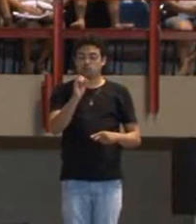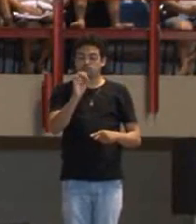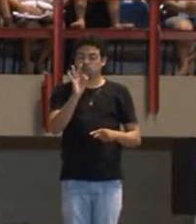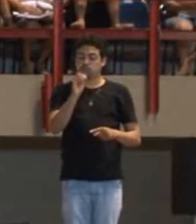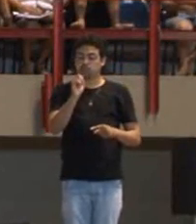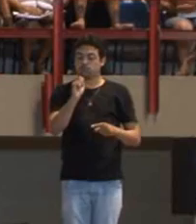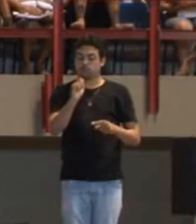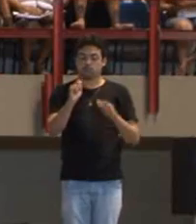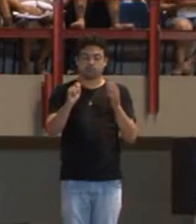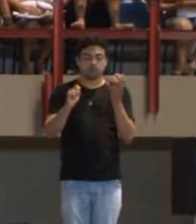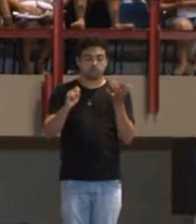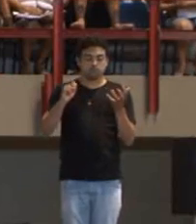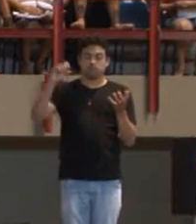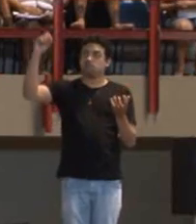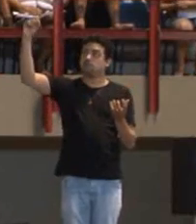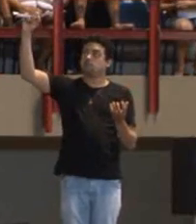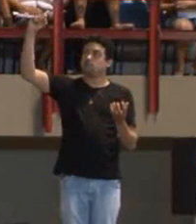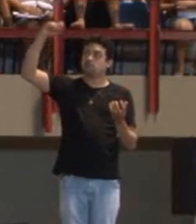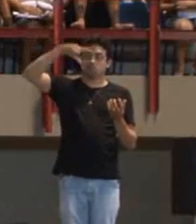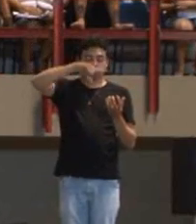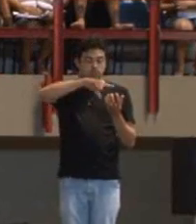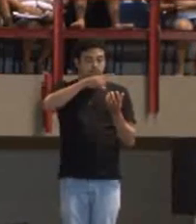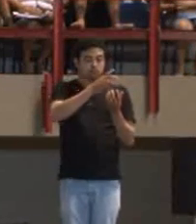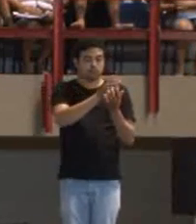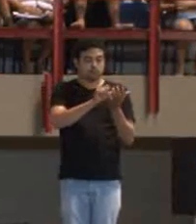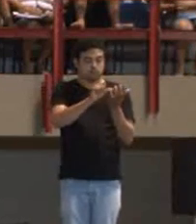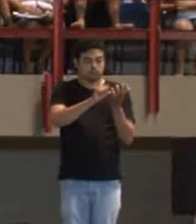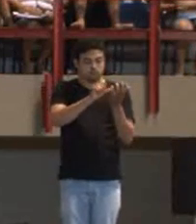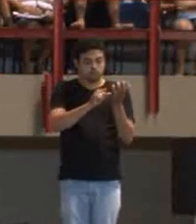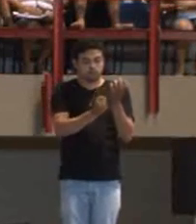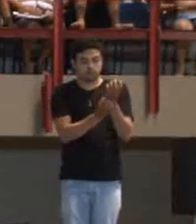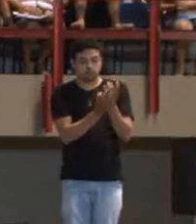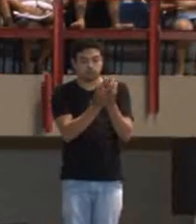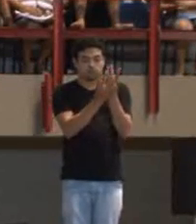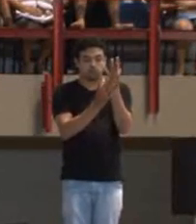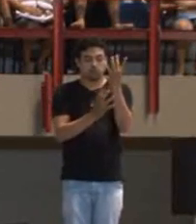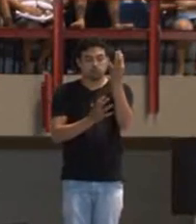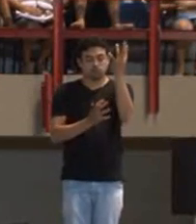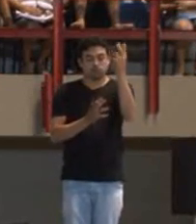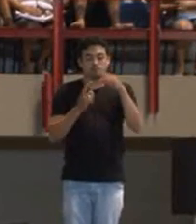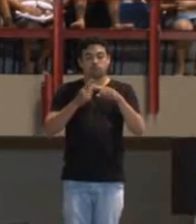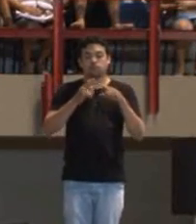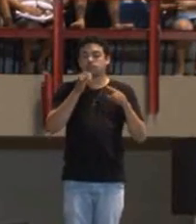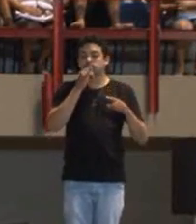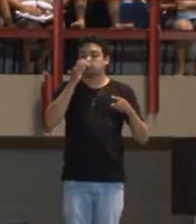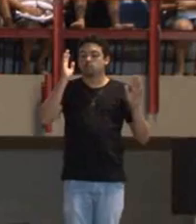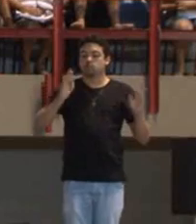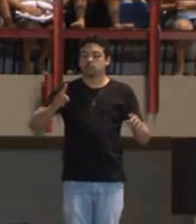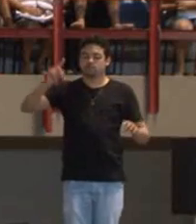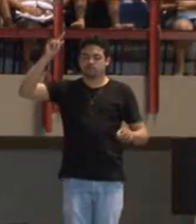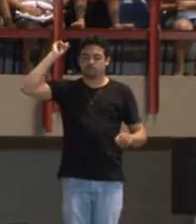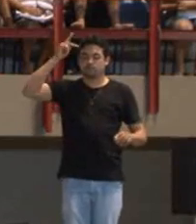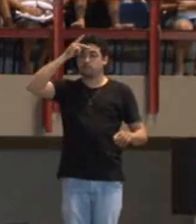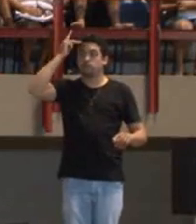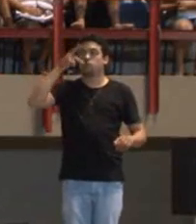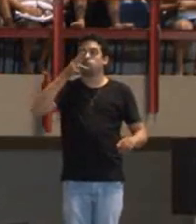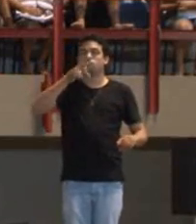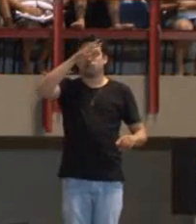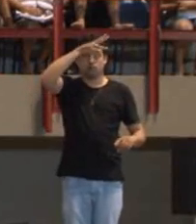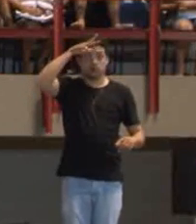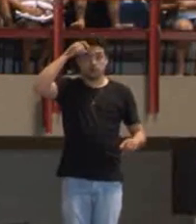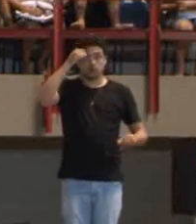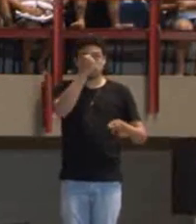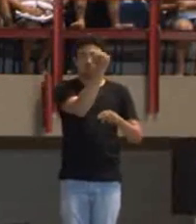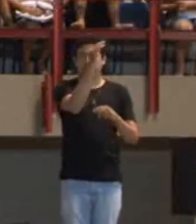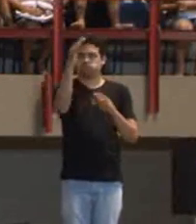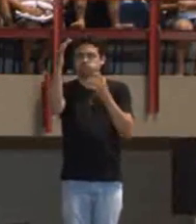Fotossíntese, tá? Vocês lembram que tinha uma história que o pessoal dizia assim, ó, a Amazônia é o pulmão do mundo. A